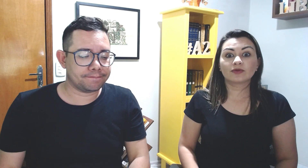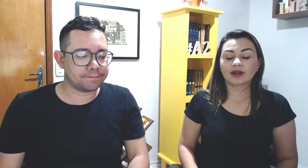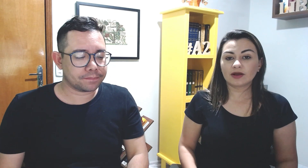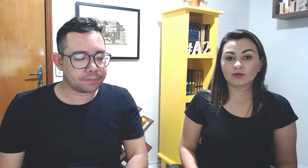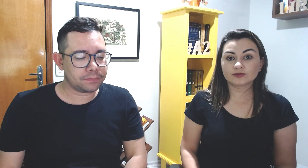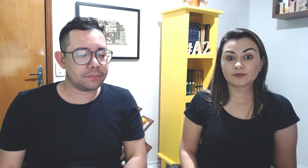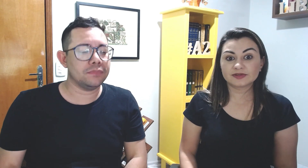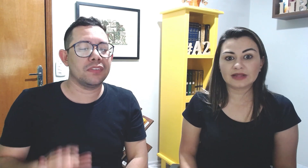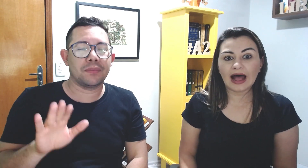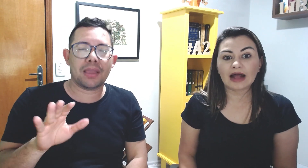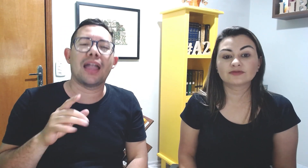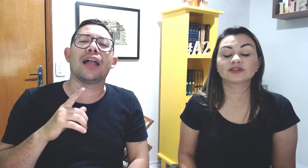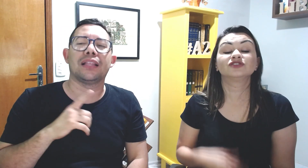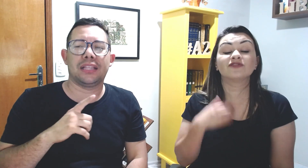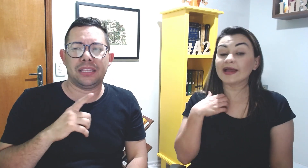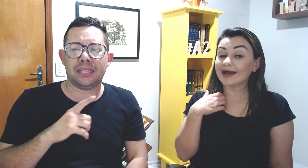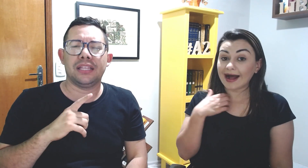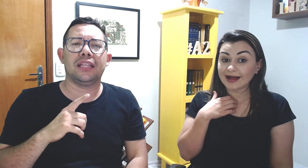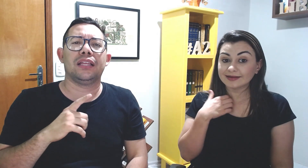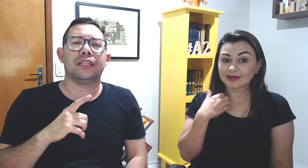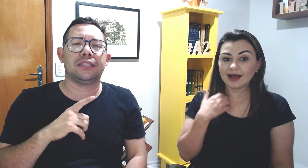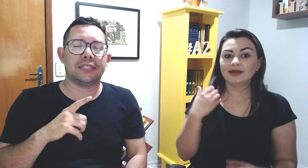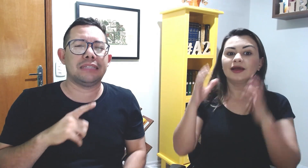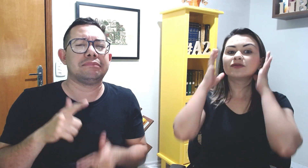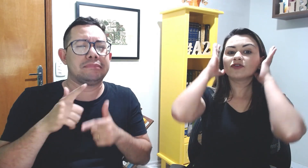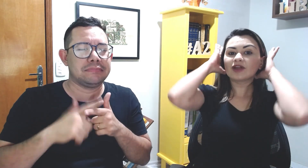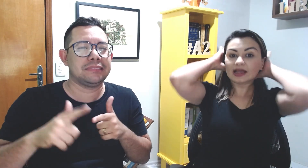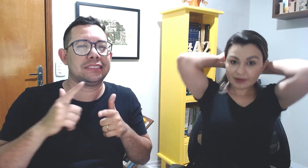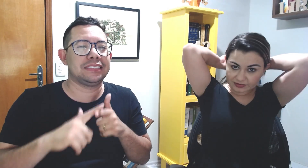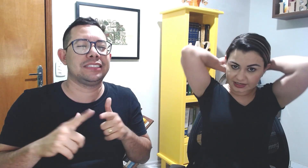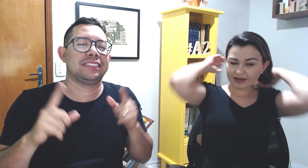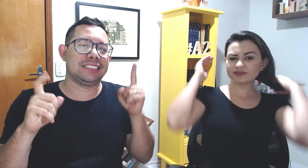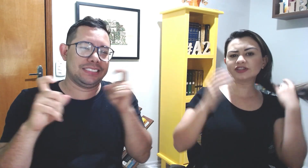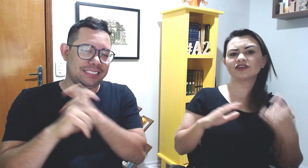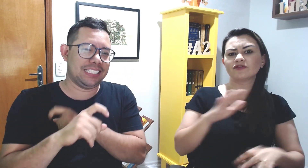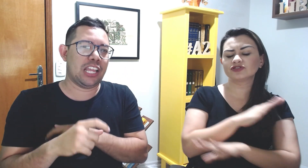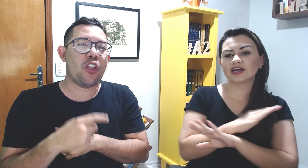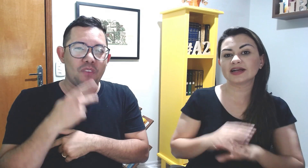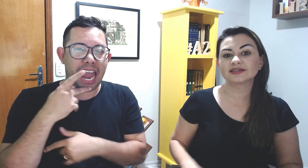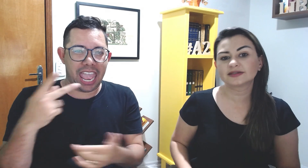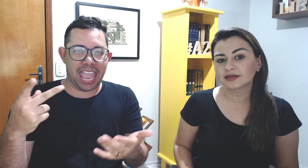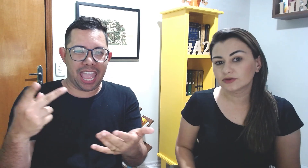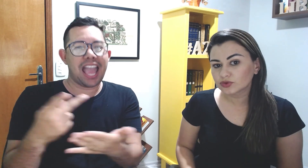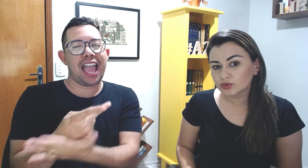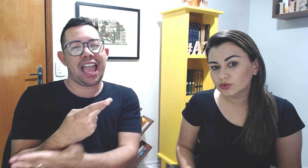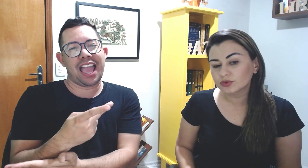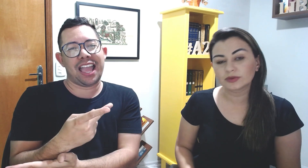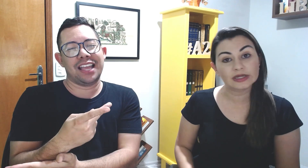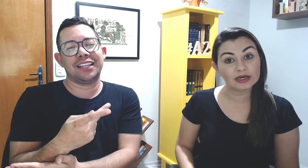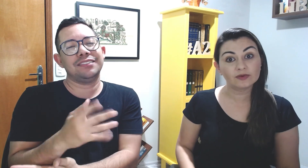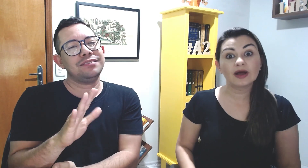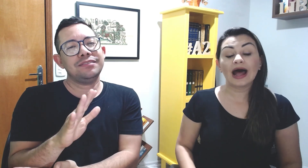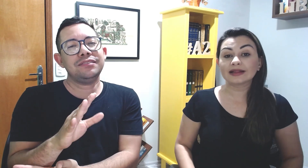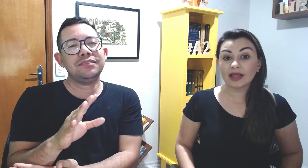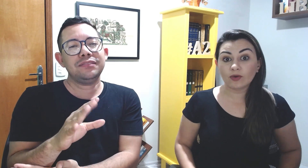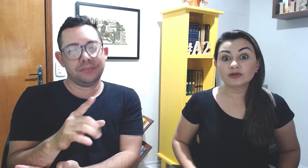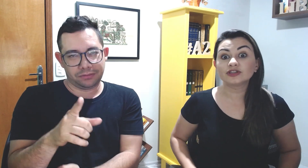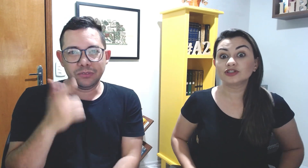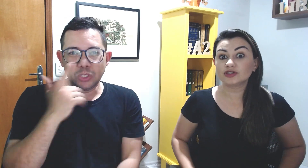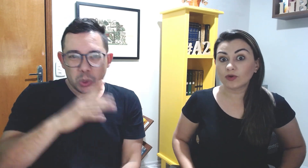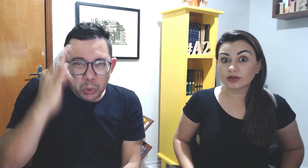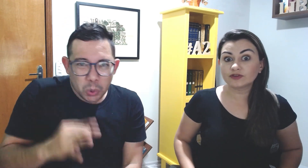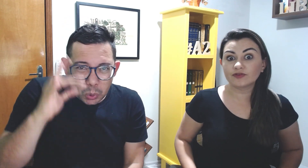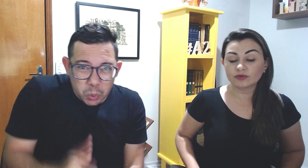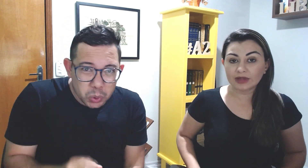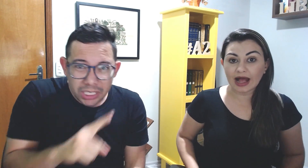vai encontrar aí alguns obstáculos, a gente vai errar, tá? Eu não vou falar para vocês, vocês já vão chegar acertando tudo. Não. Até hoje a